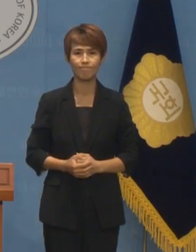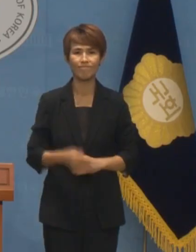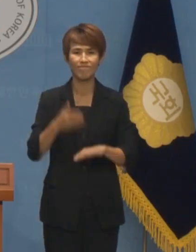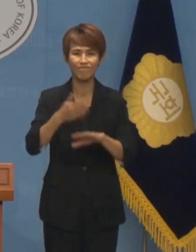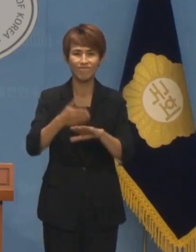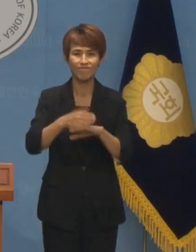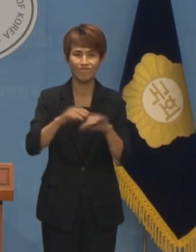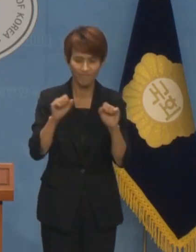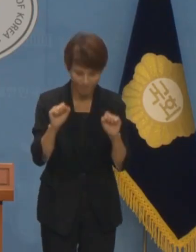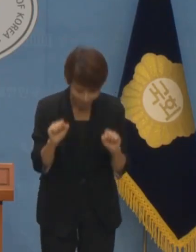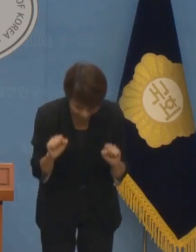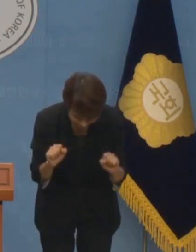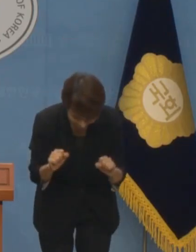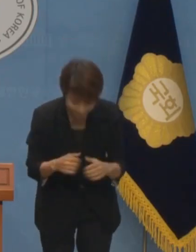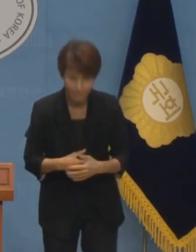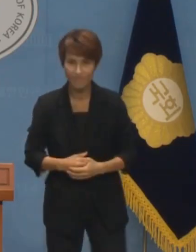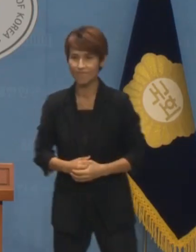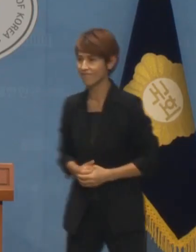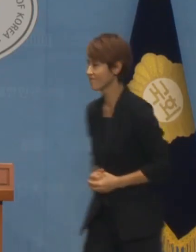감사합니다.